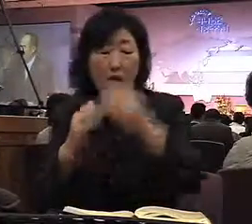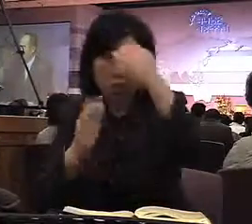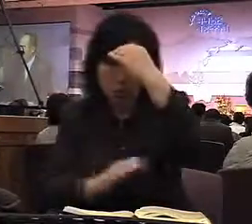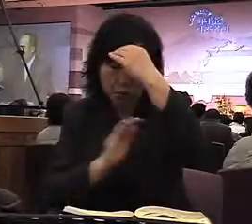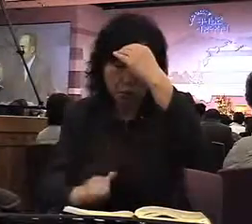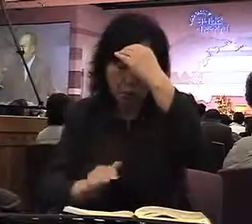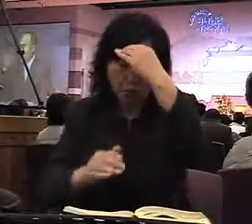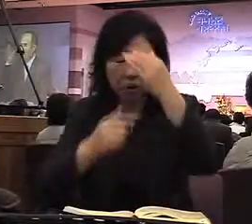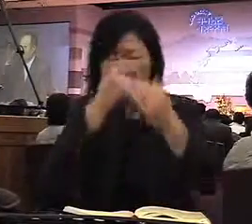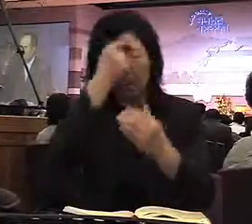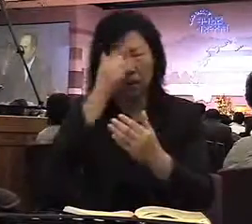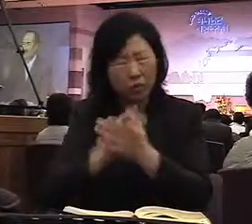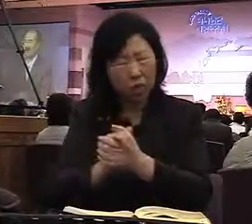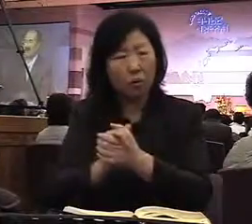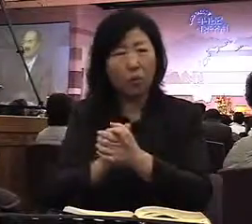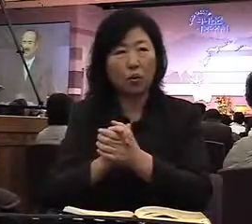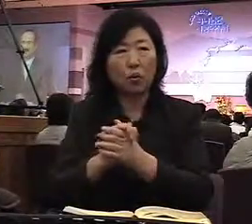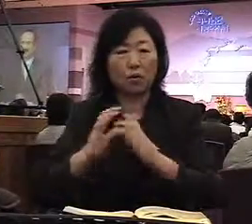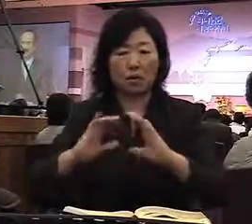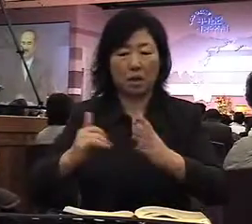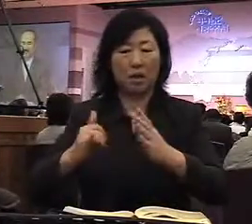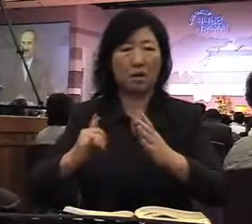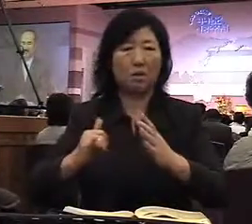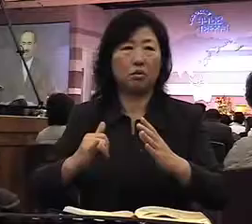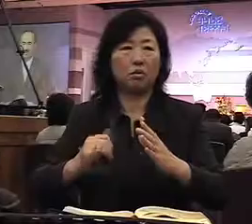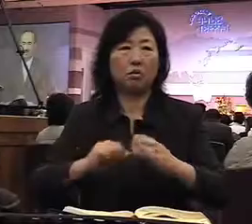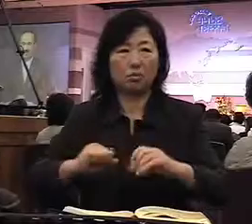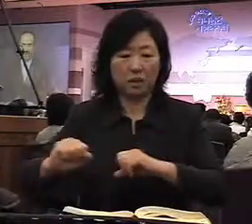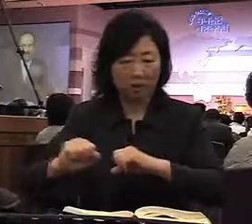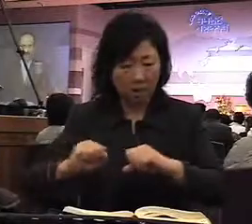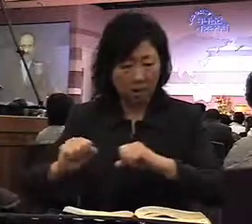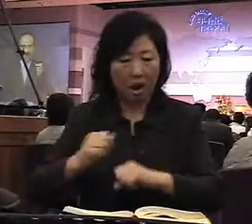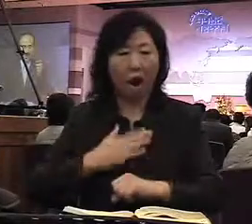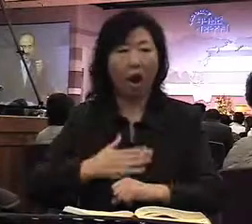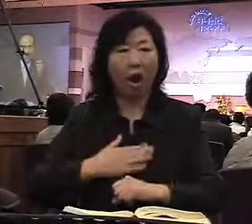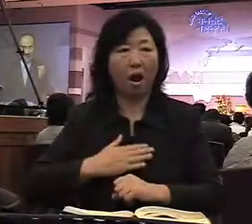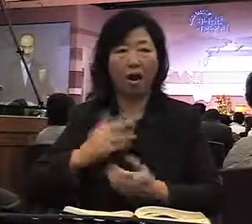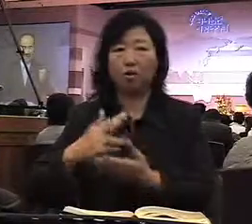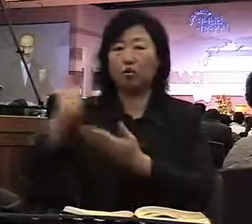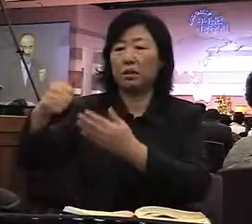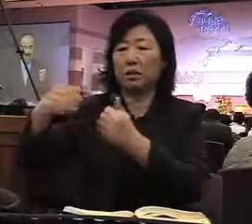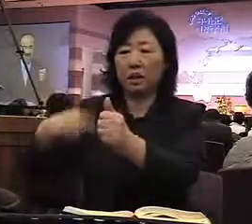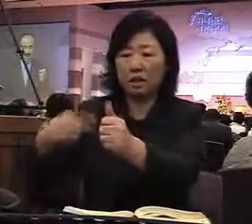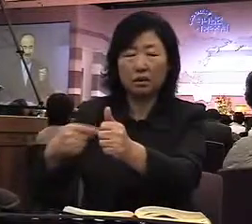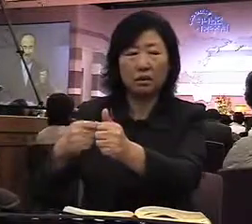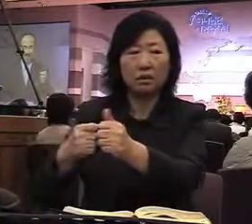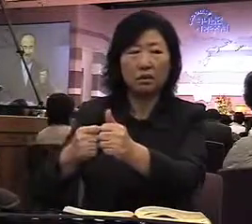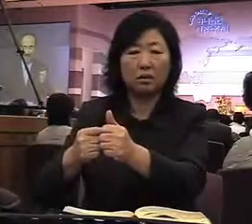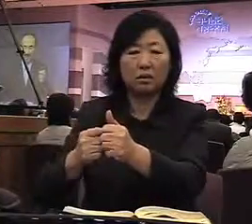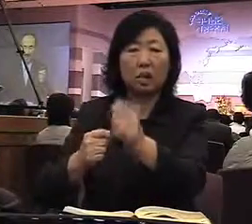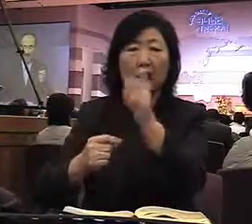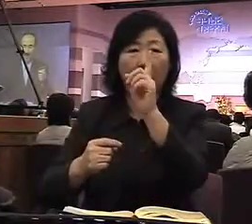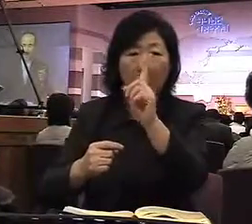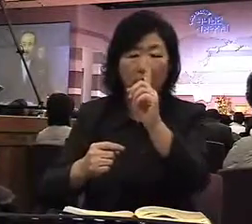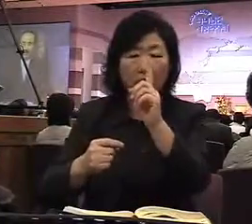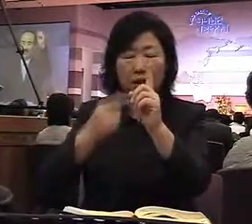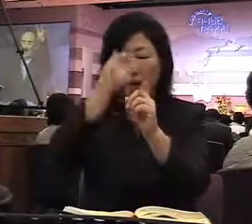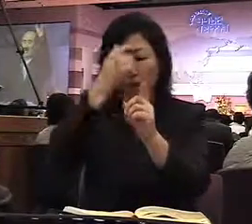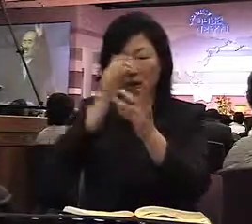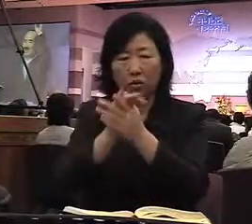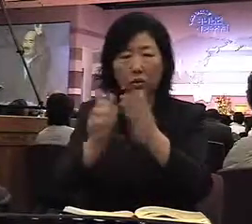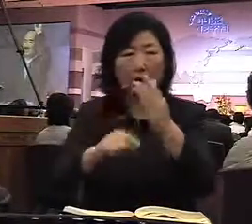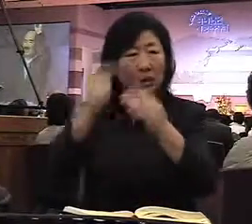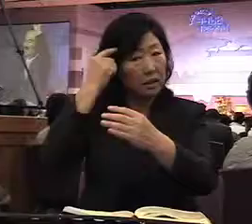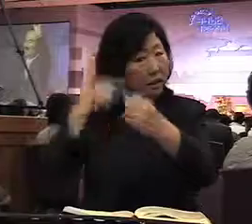성도들의 기도로 세상을 움직인다는 걸 알았어요. 주님이 가르치신 유일한 기도 가운데 보면은